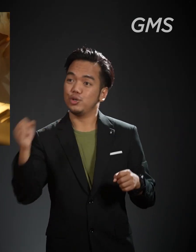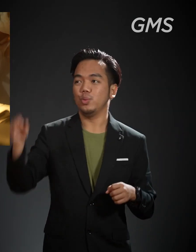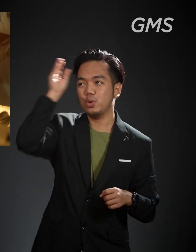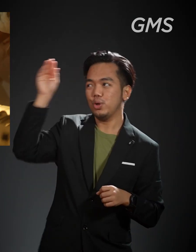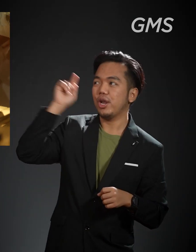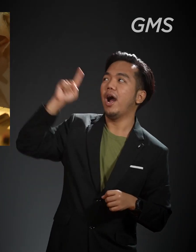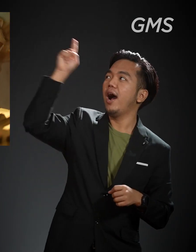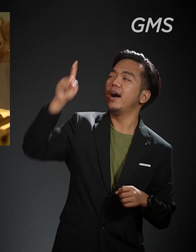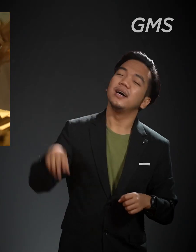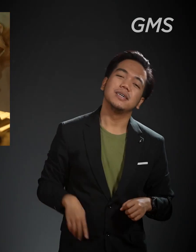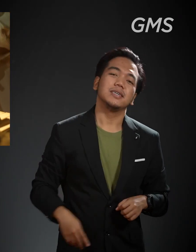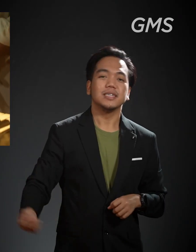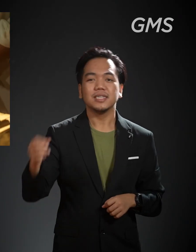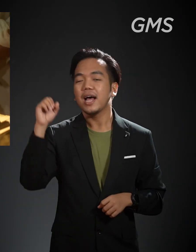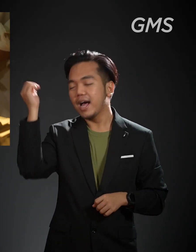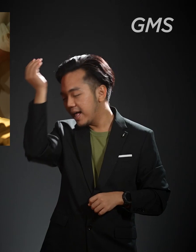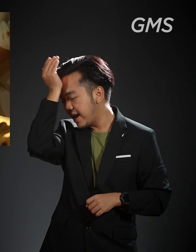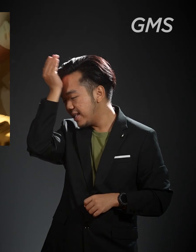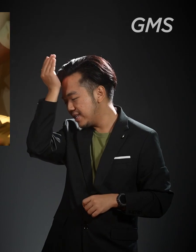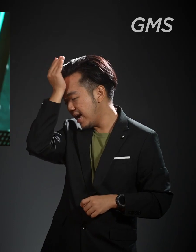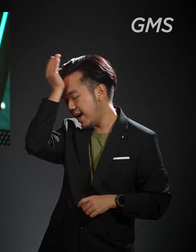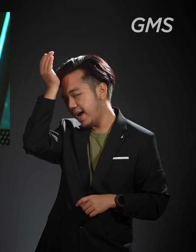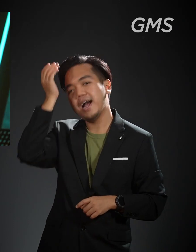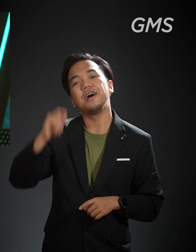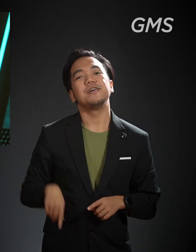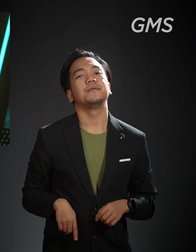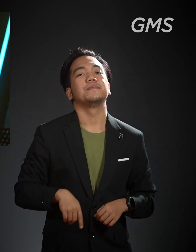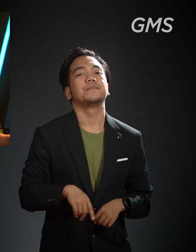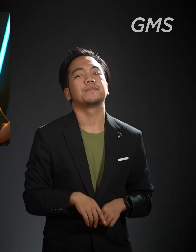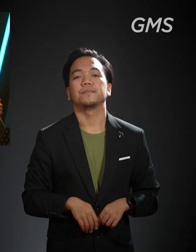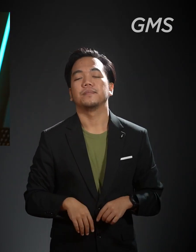Oh, Sang Raja.